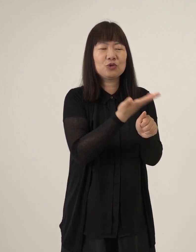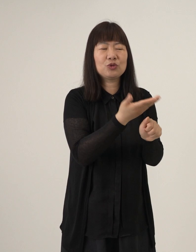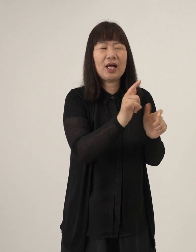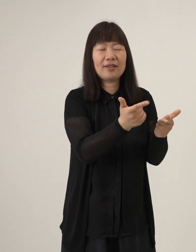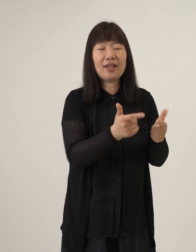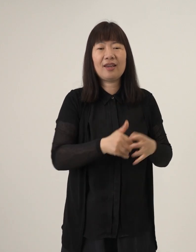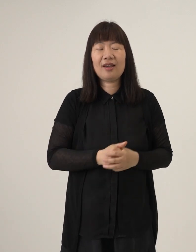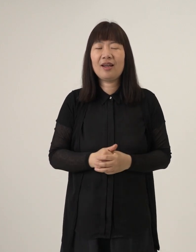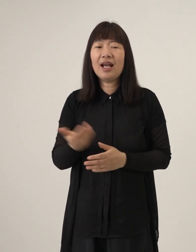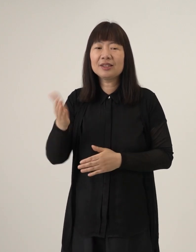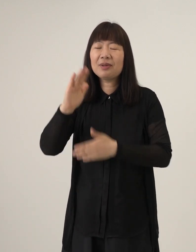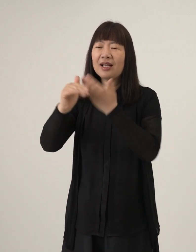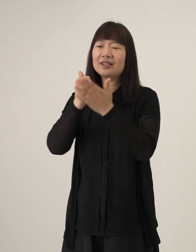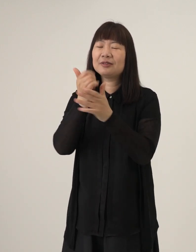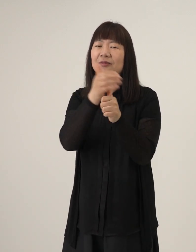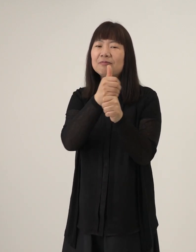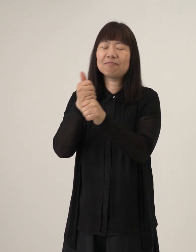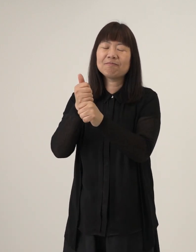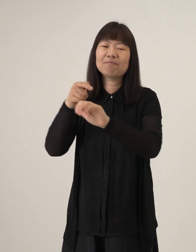보화를 발견하면